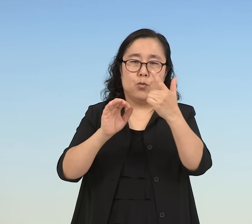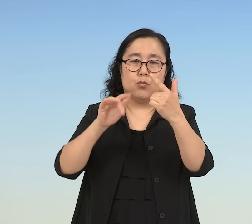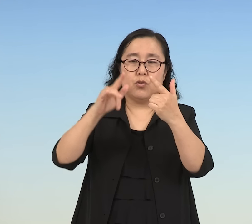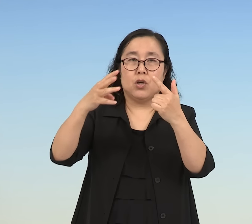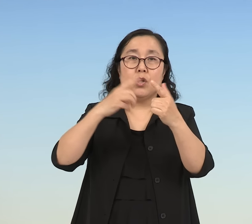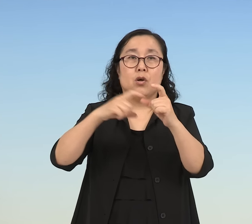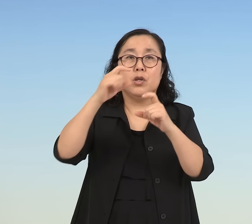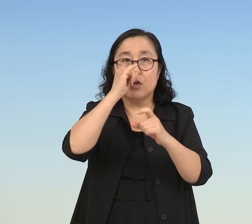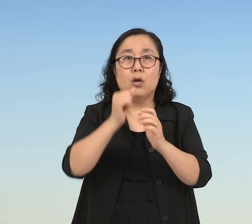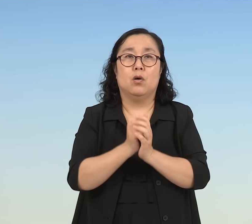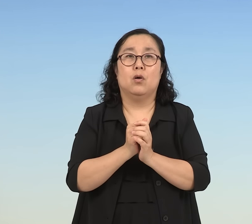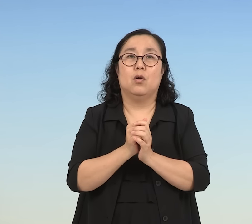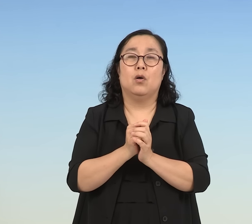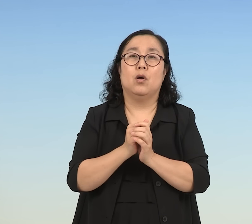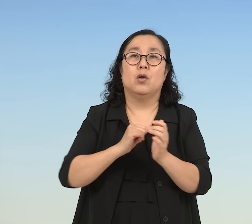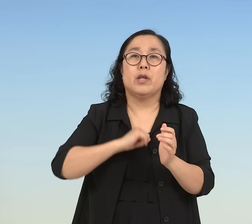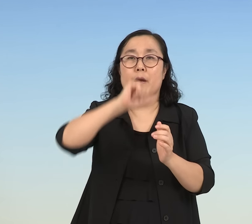있습니다. 6절